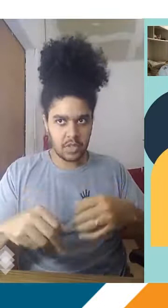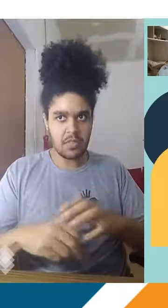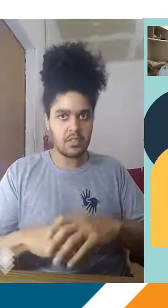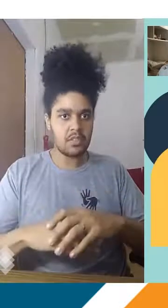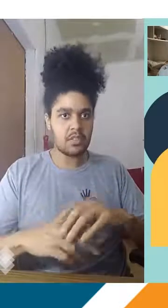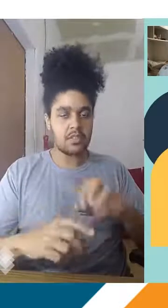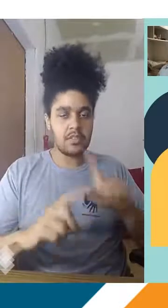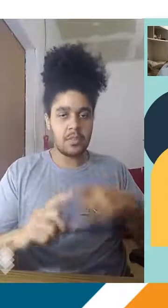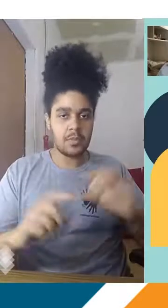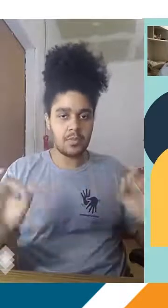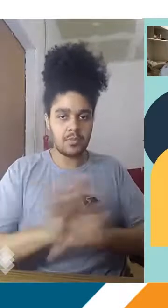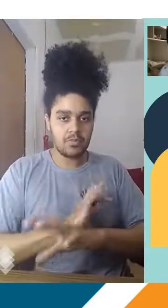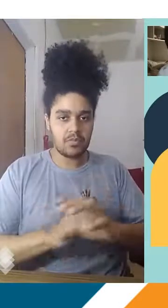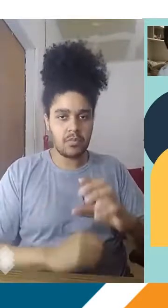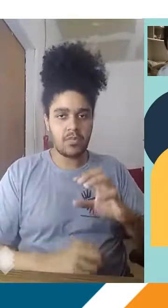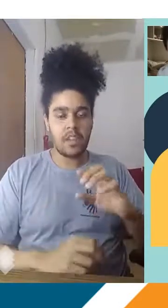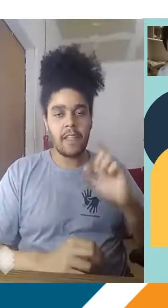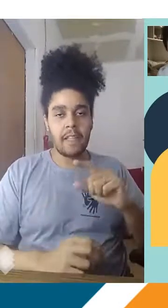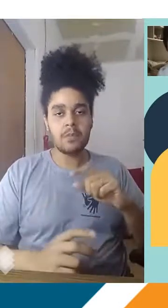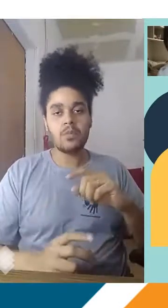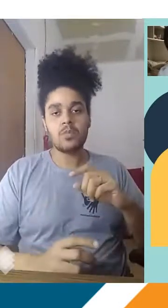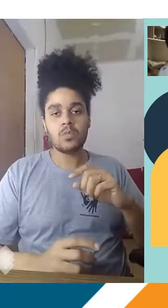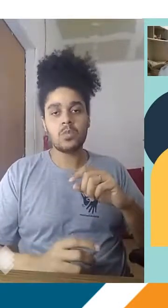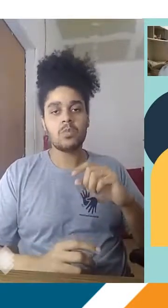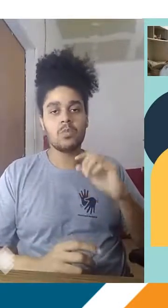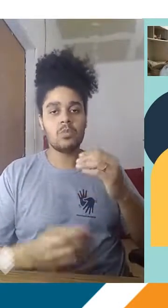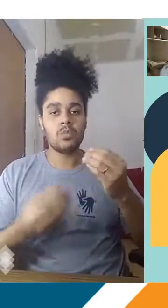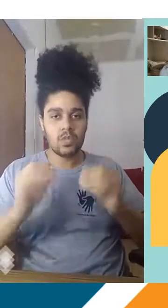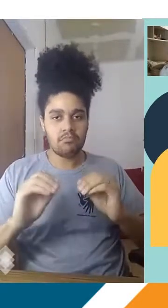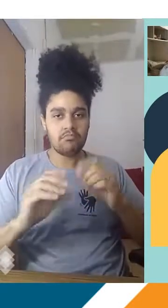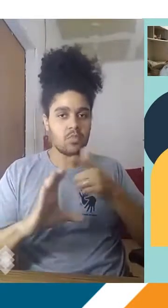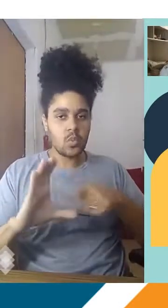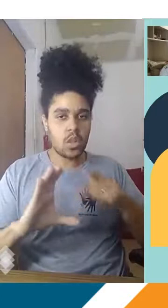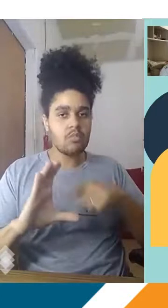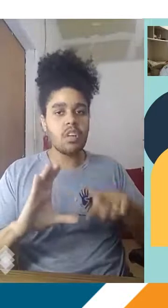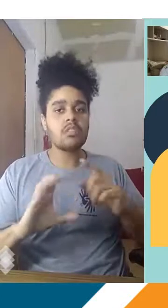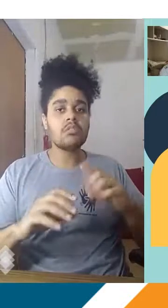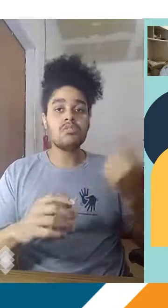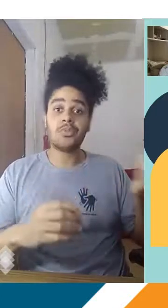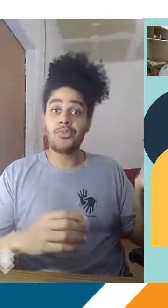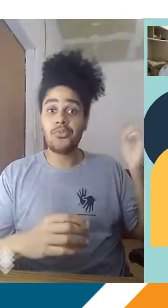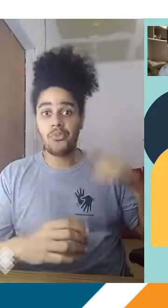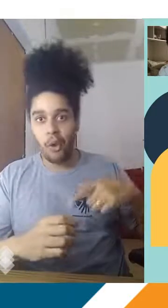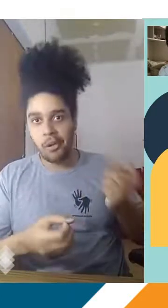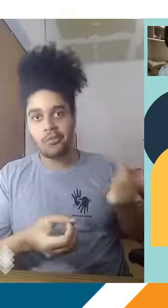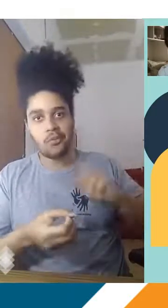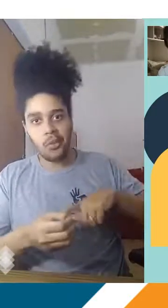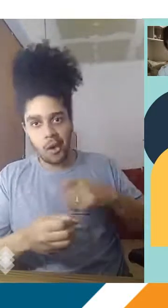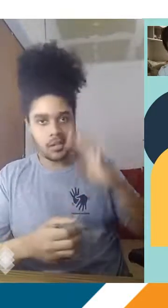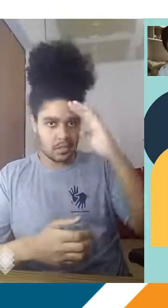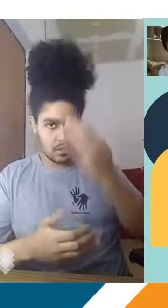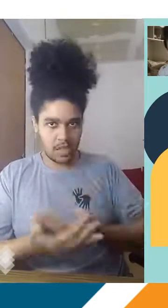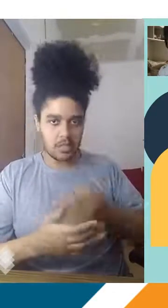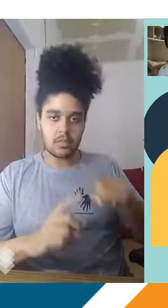para cada um desses parágrafos. E no final nós vamos atender os requisitos do princípio da circularidade, que demanda que a gente faça o quê? Traga de